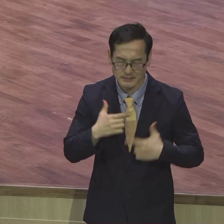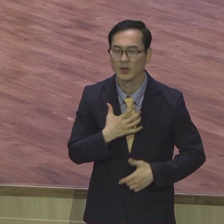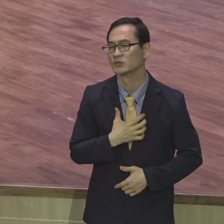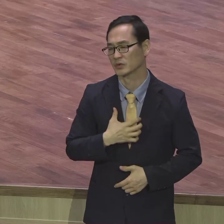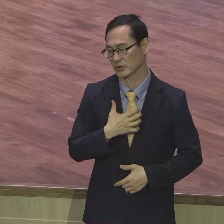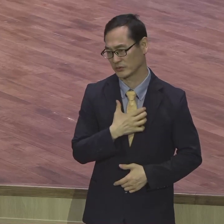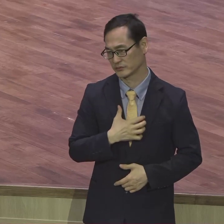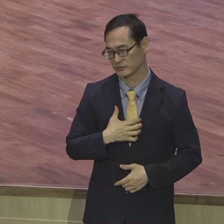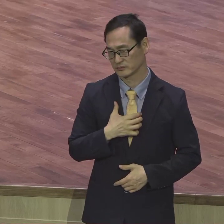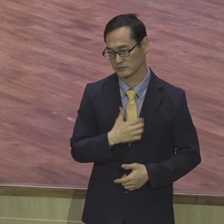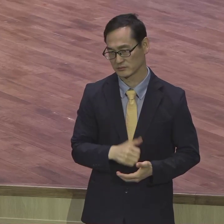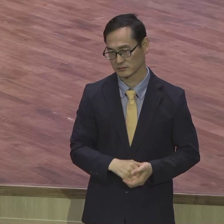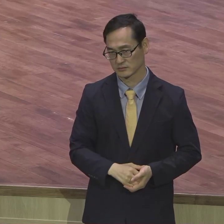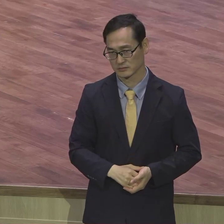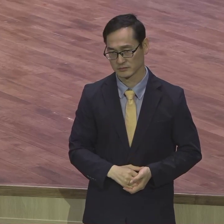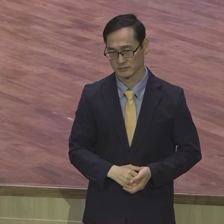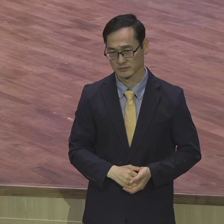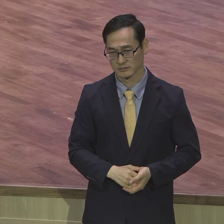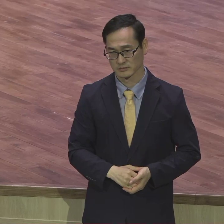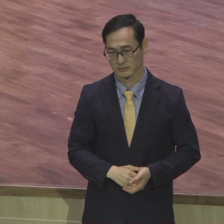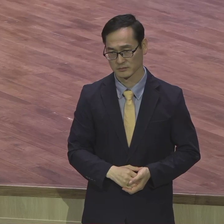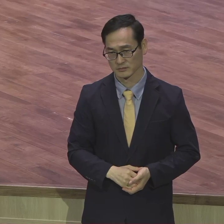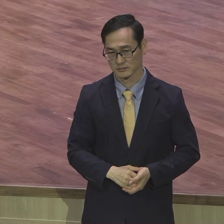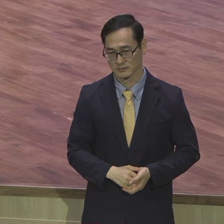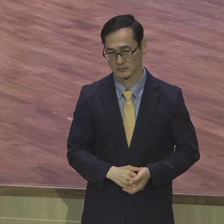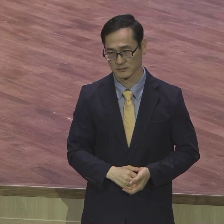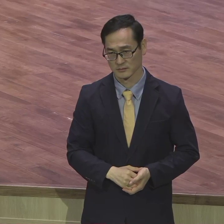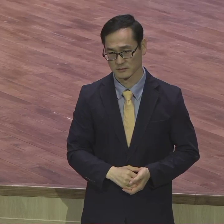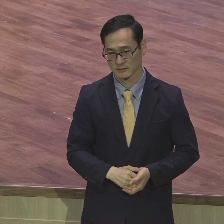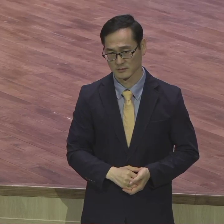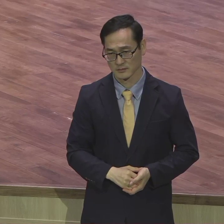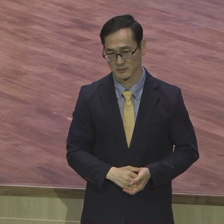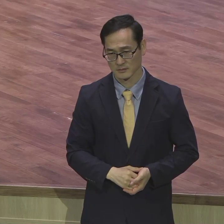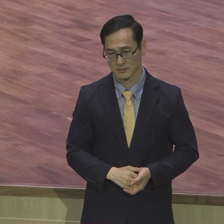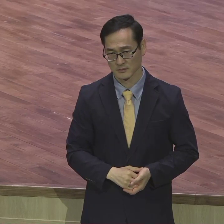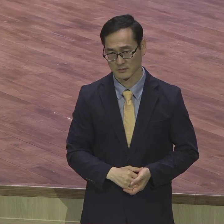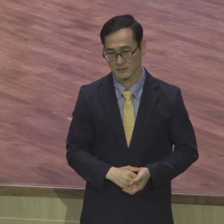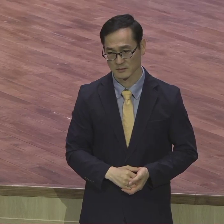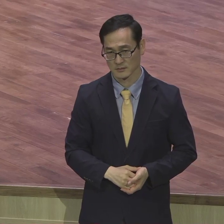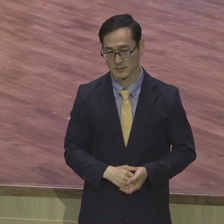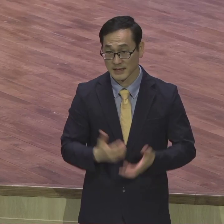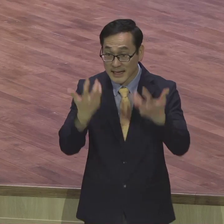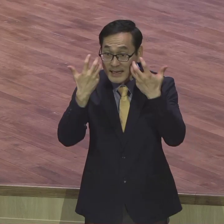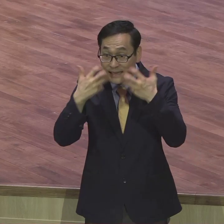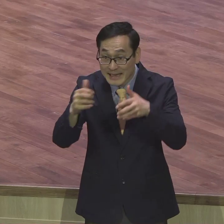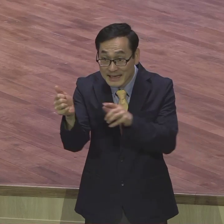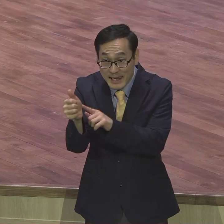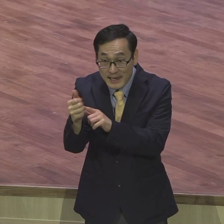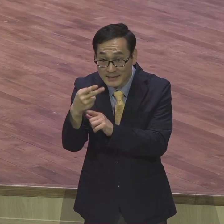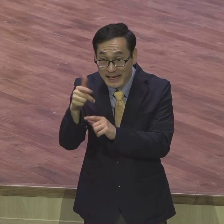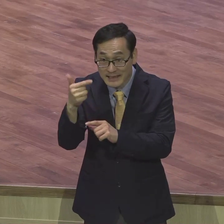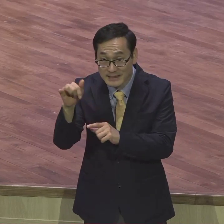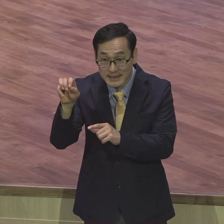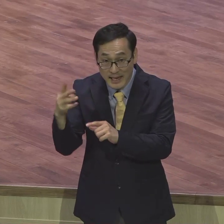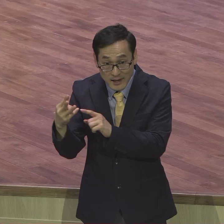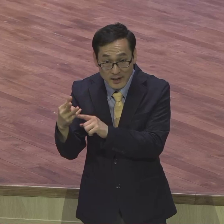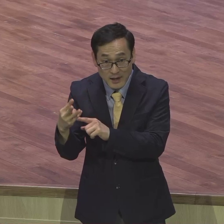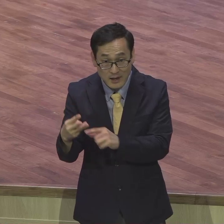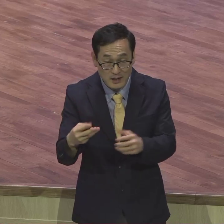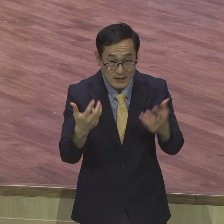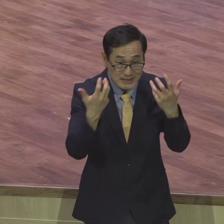풀뿔 가운데서도 평안했어요. 사자굴 속에서도 평안했어요. 동굴 속에서